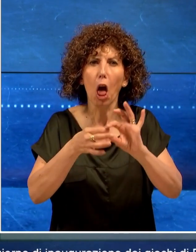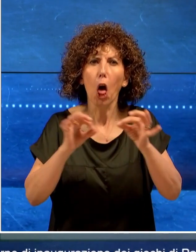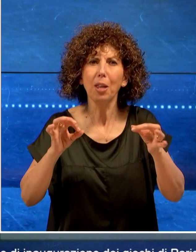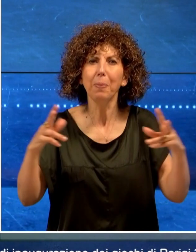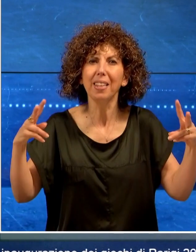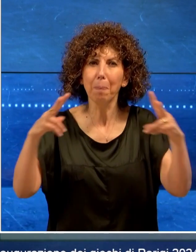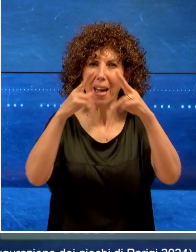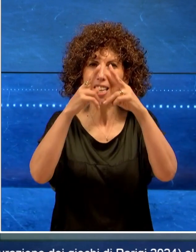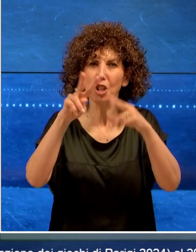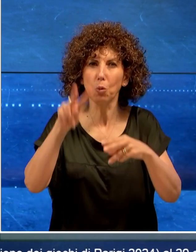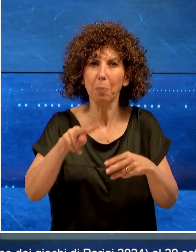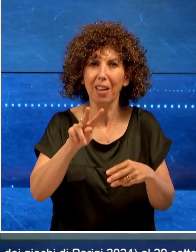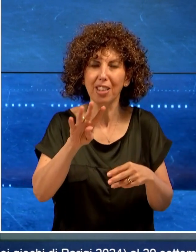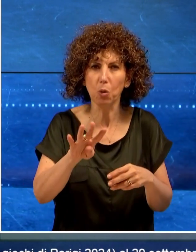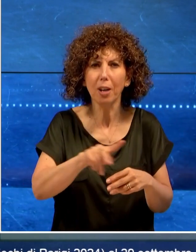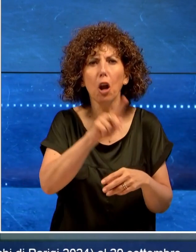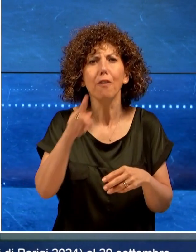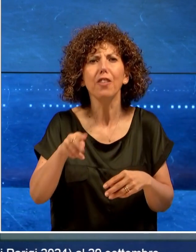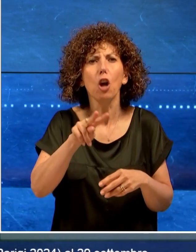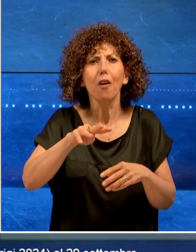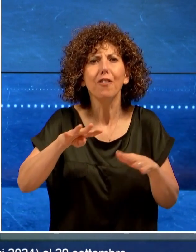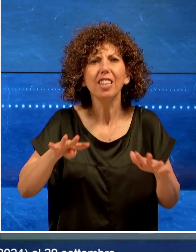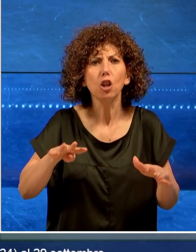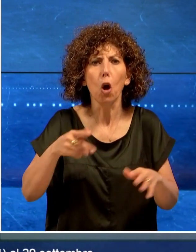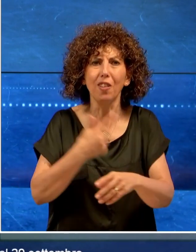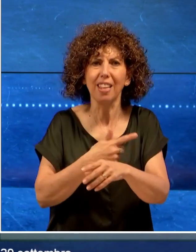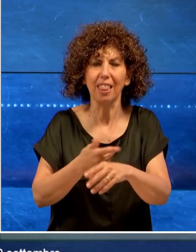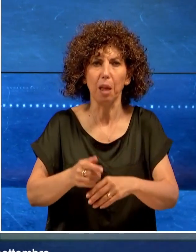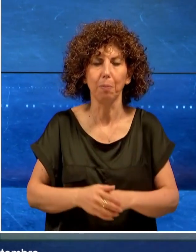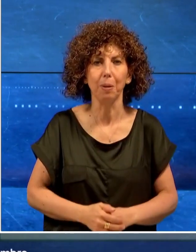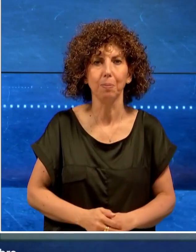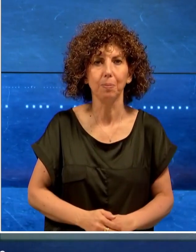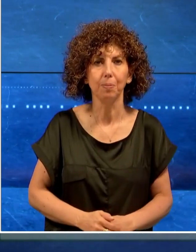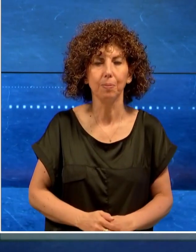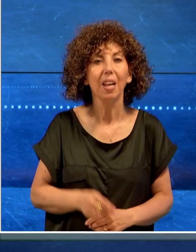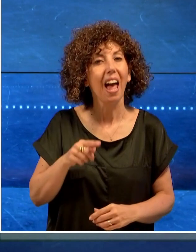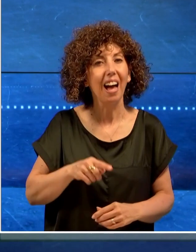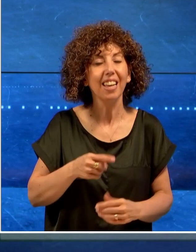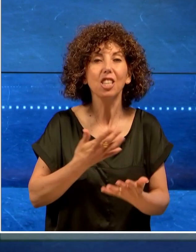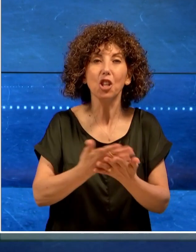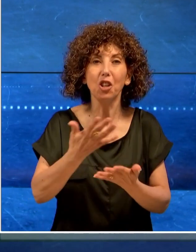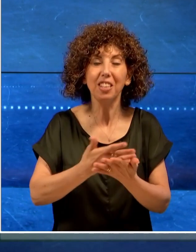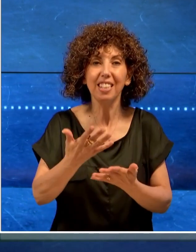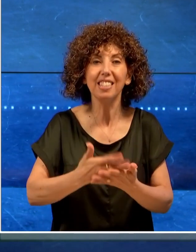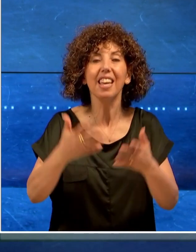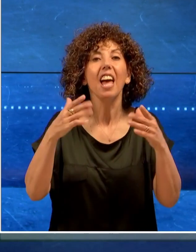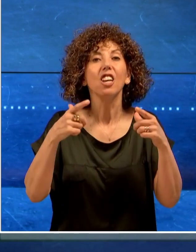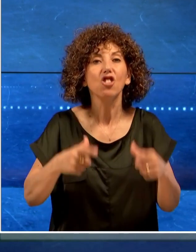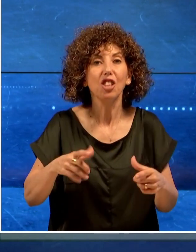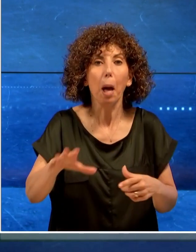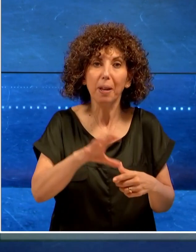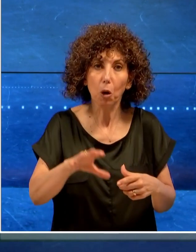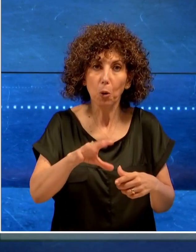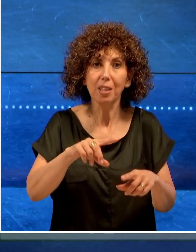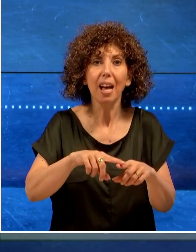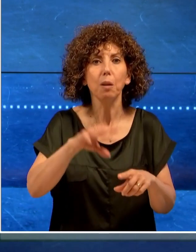2024 al 29 settembre e adesso le notizie dall'area metropolitana e